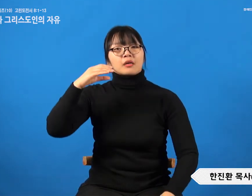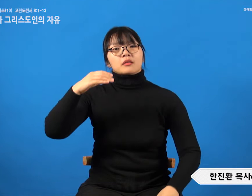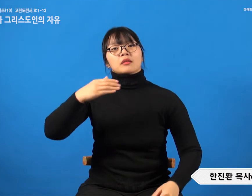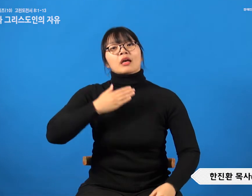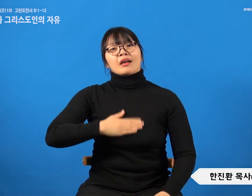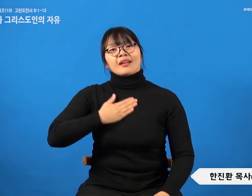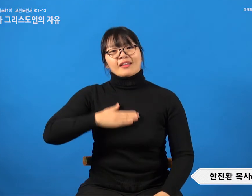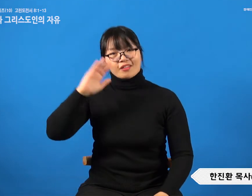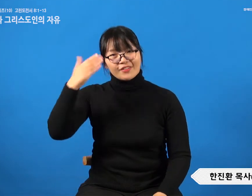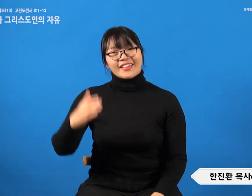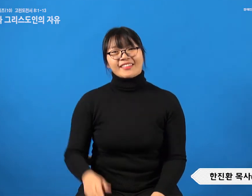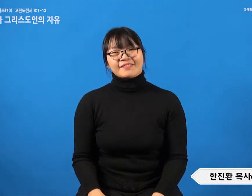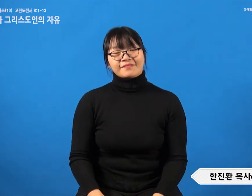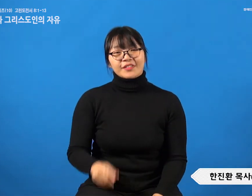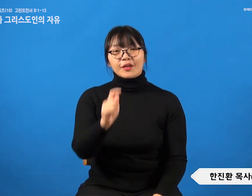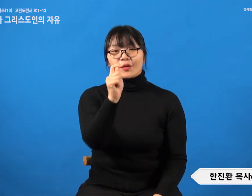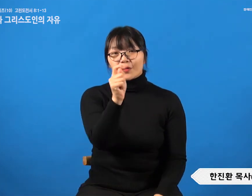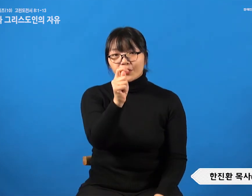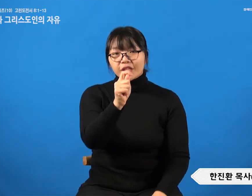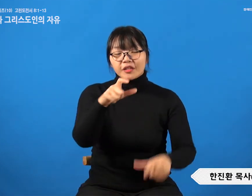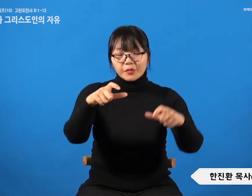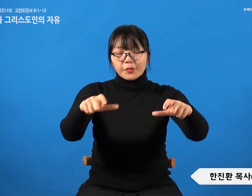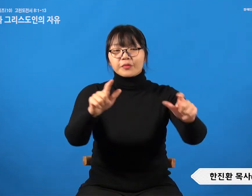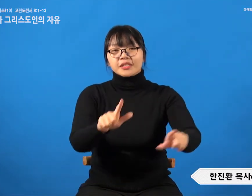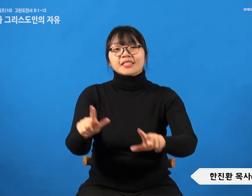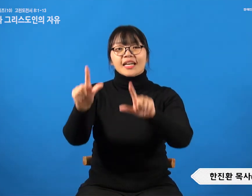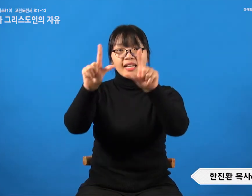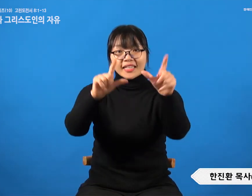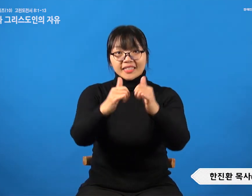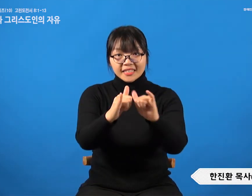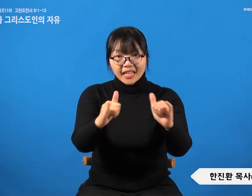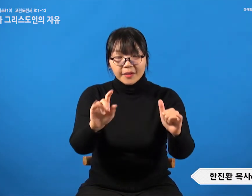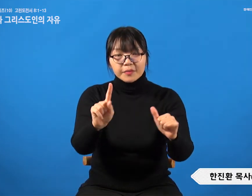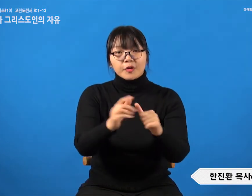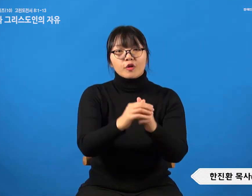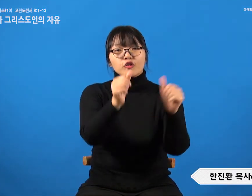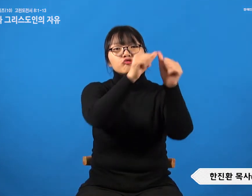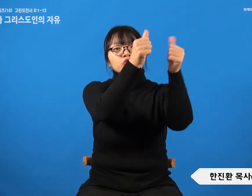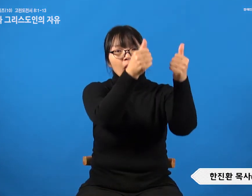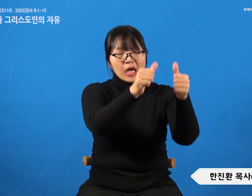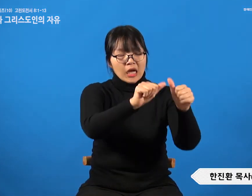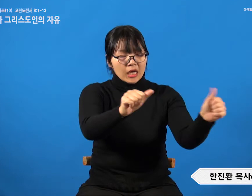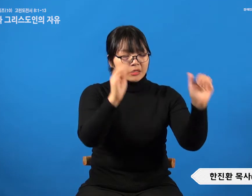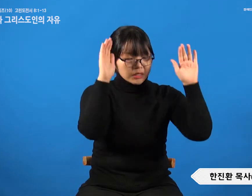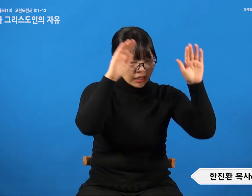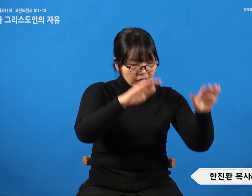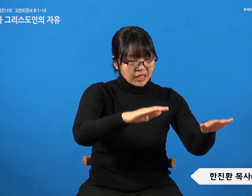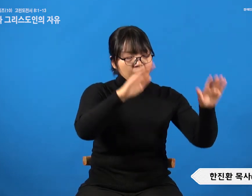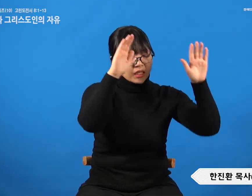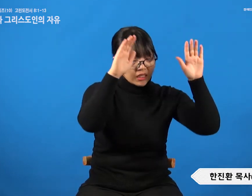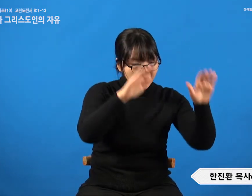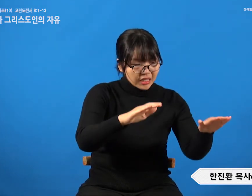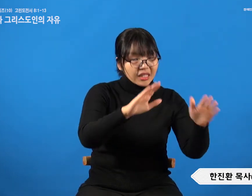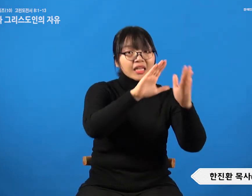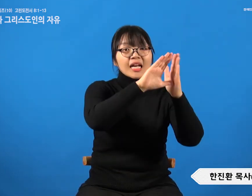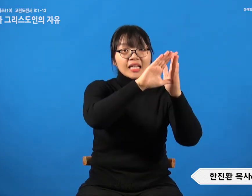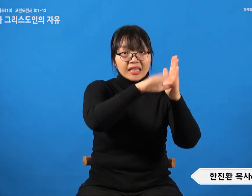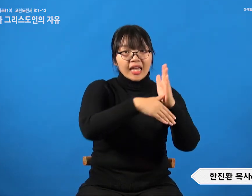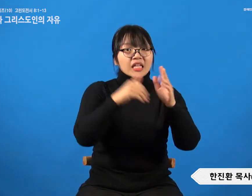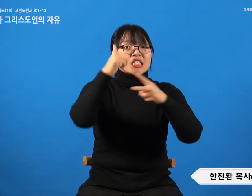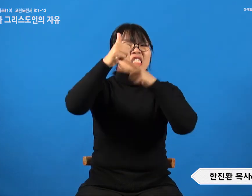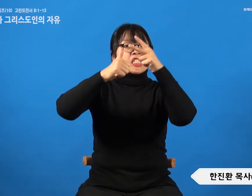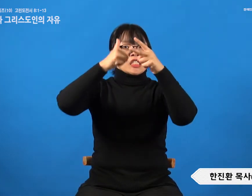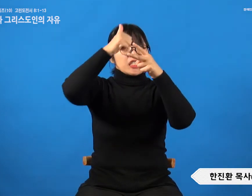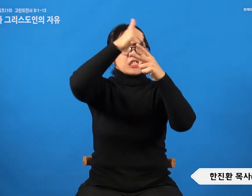합니다. 고린도 사람들은 우상에게 제사를 지내면 신이 와서 그